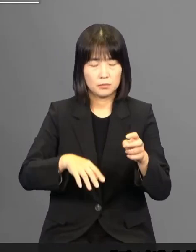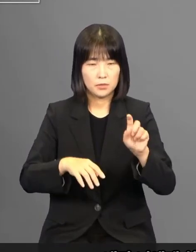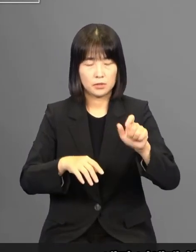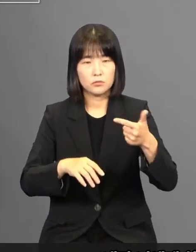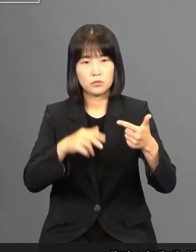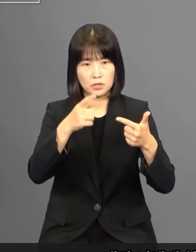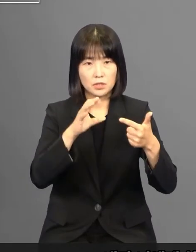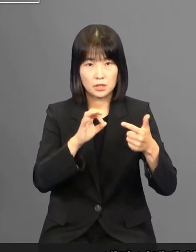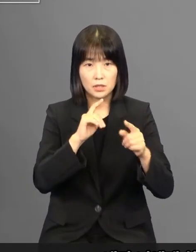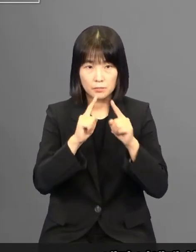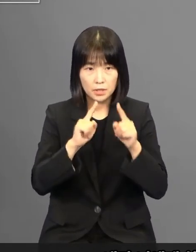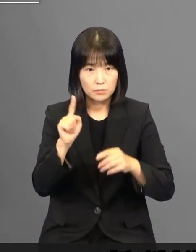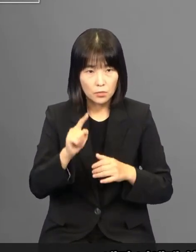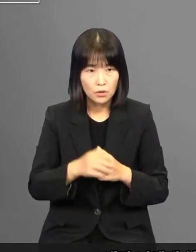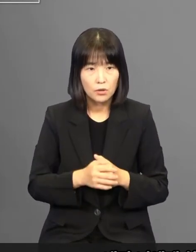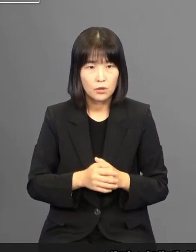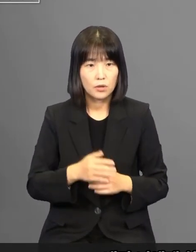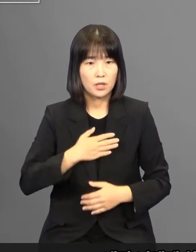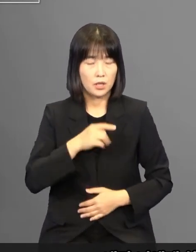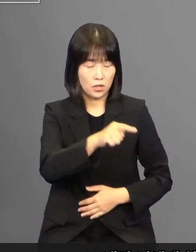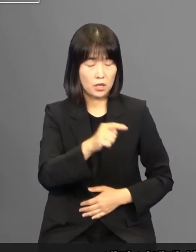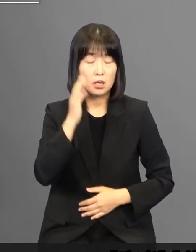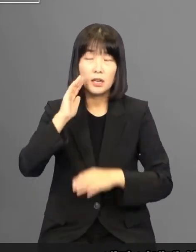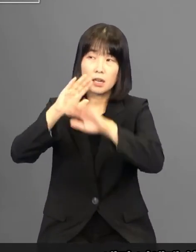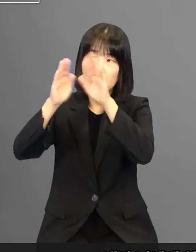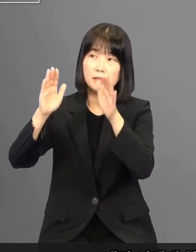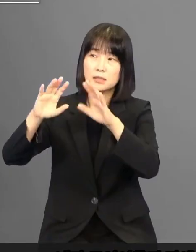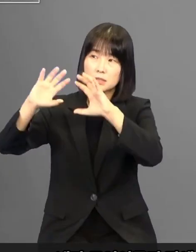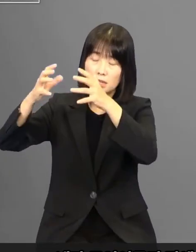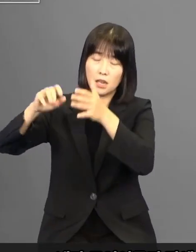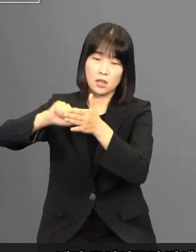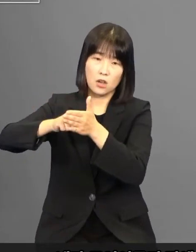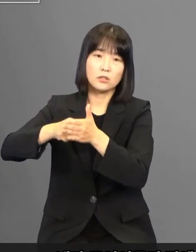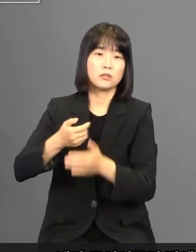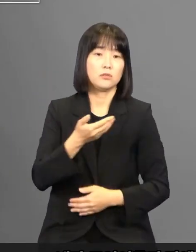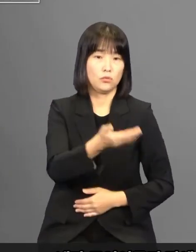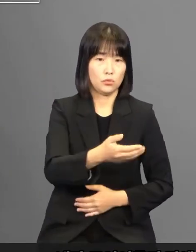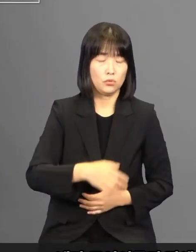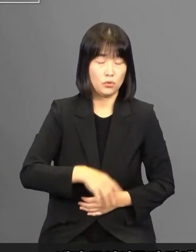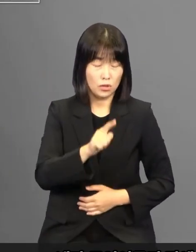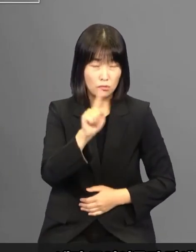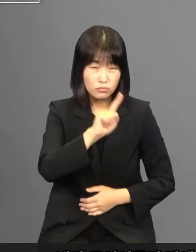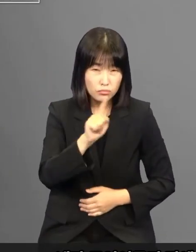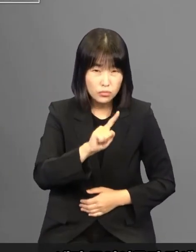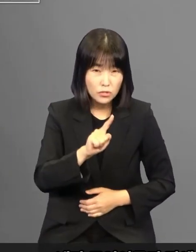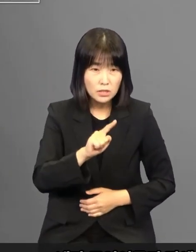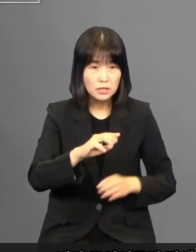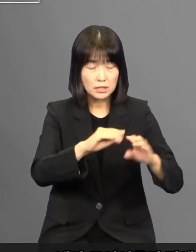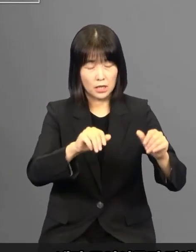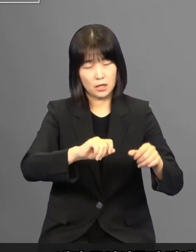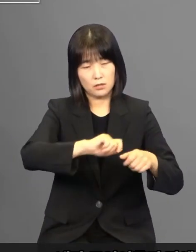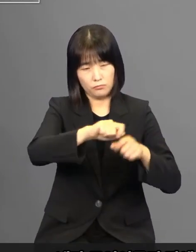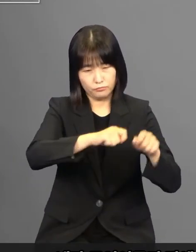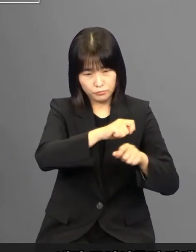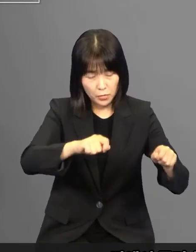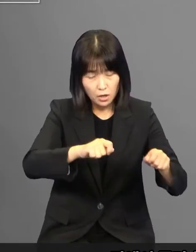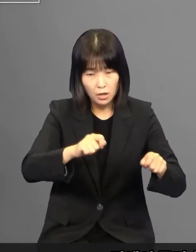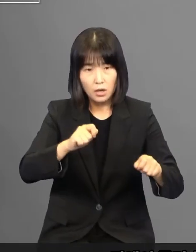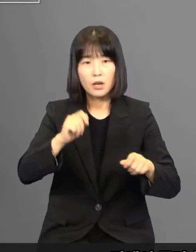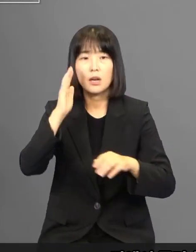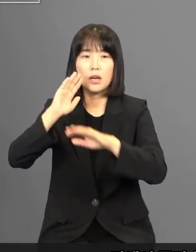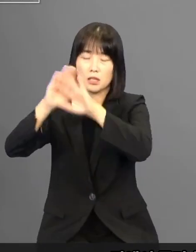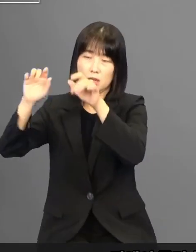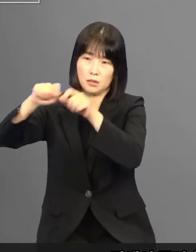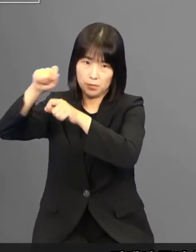말씀하시죠. 내가 너에게 하늘나라의 열쇠를 주겠다. 내가 무엇이든지 땅에서 매면 하늘에서도 매일 것이요